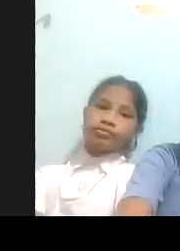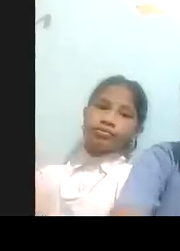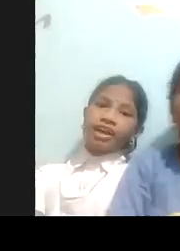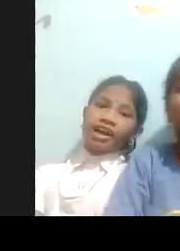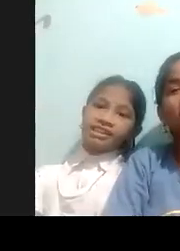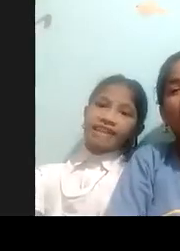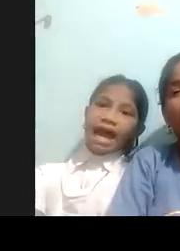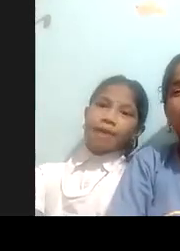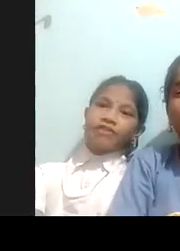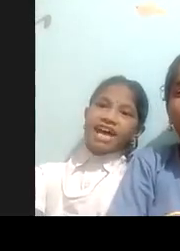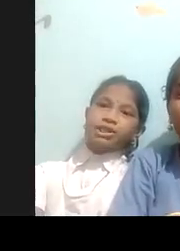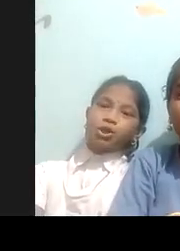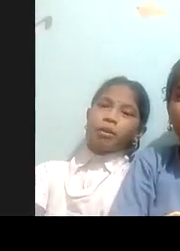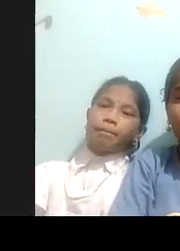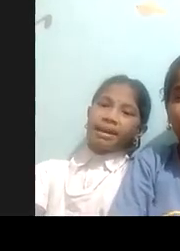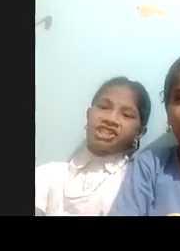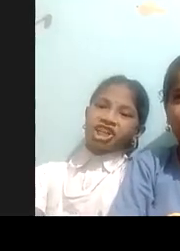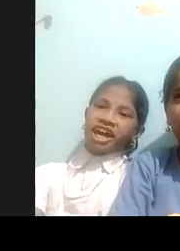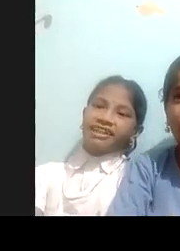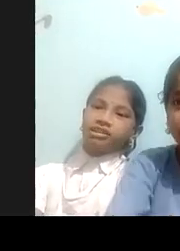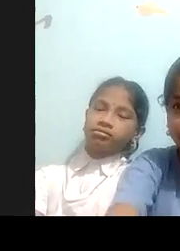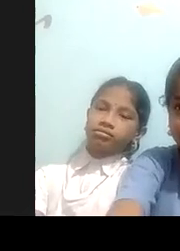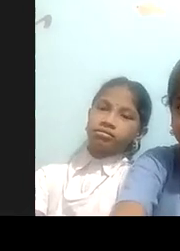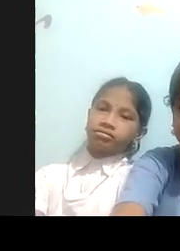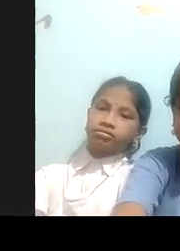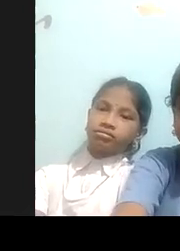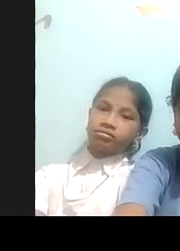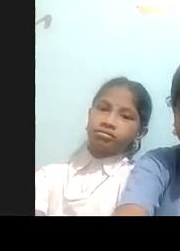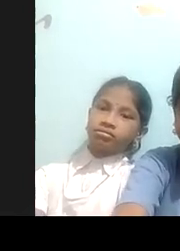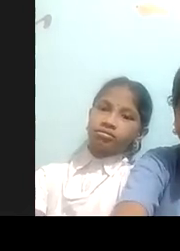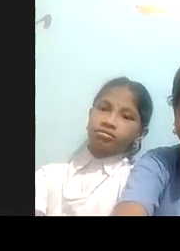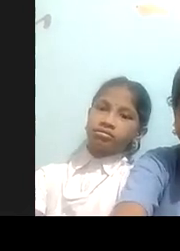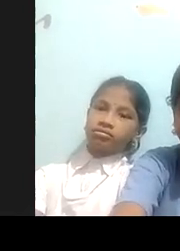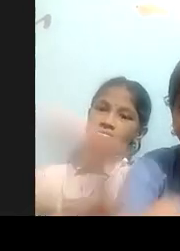ఇట్స్ టైం ఫర్ సూపర్ పిక్చర్